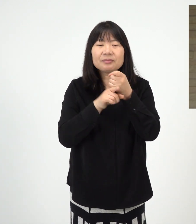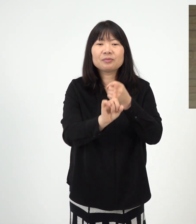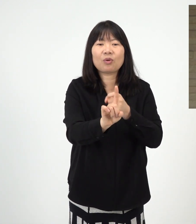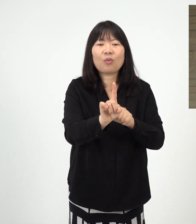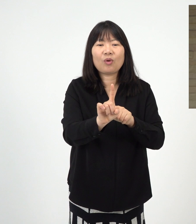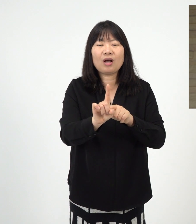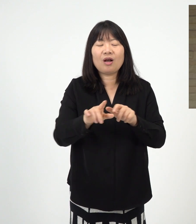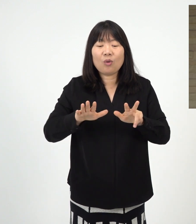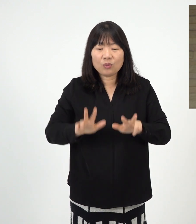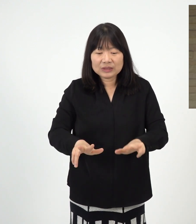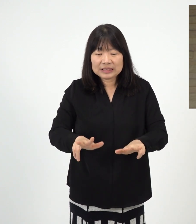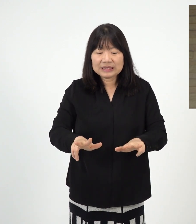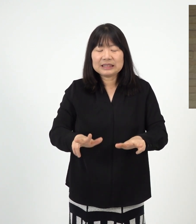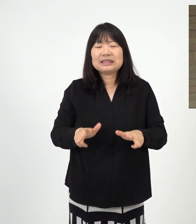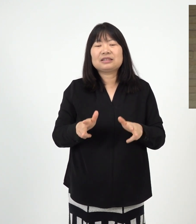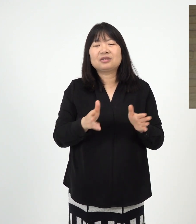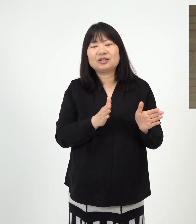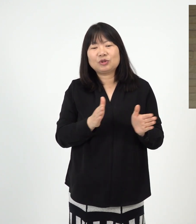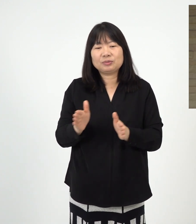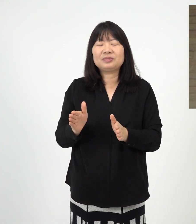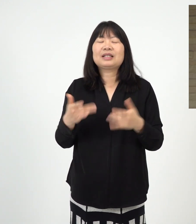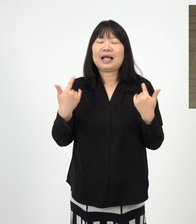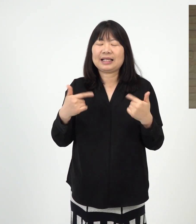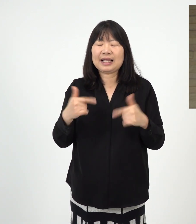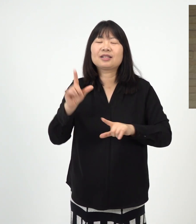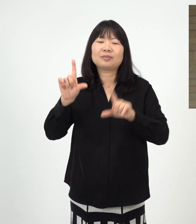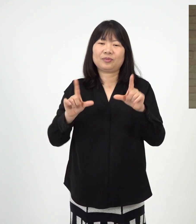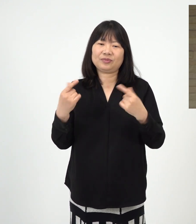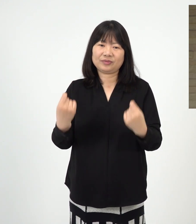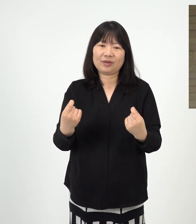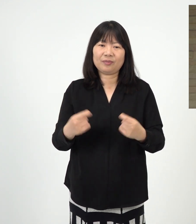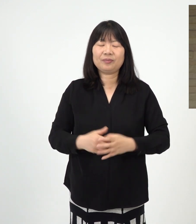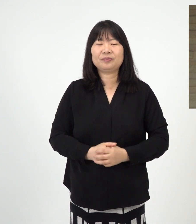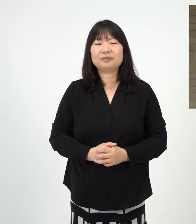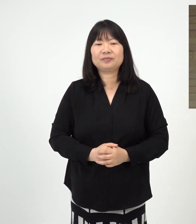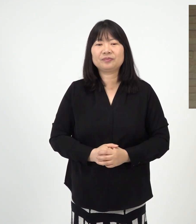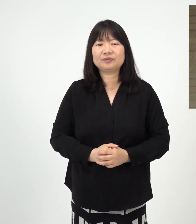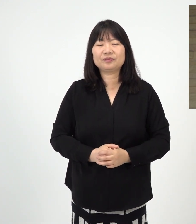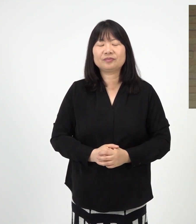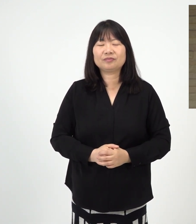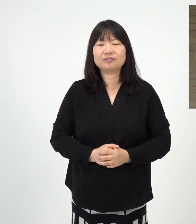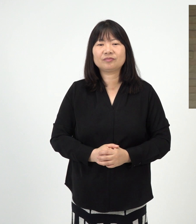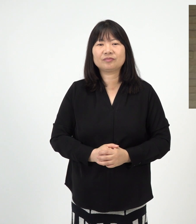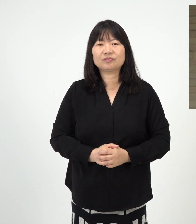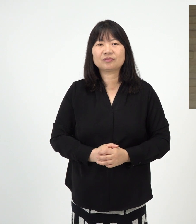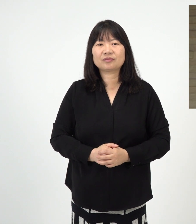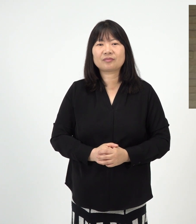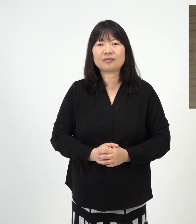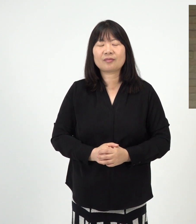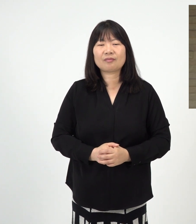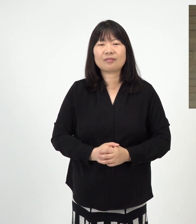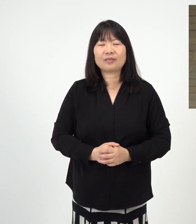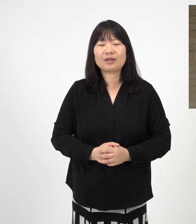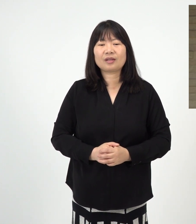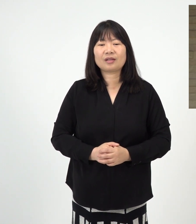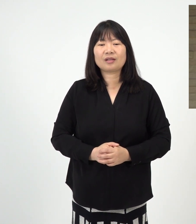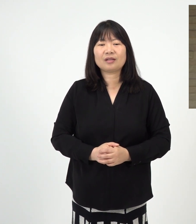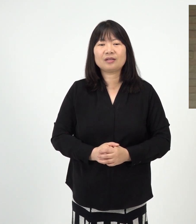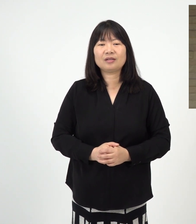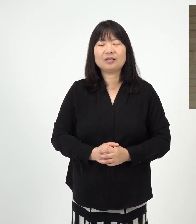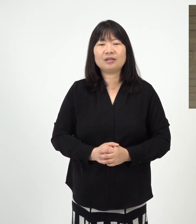준비하는 삶이라고 그랬습니다. 그러면 오늘 늘 그 준비하는 삶은 어떤 삶이어야 되는가?